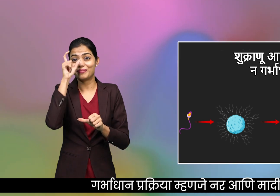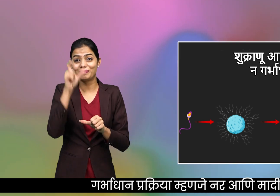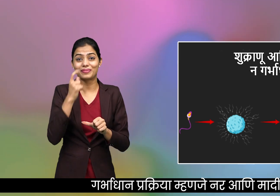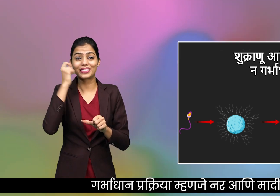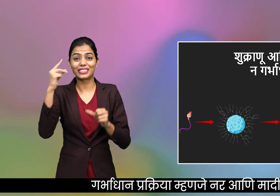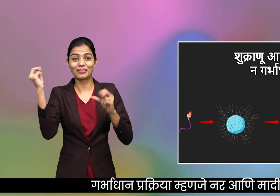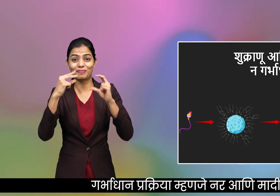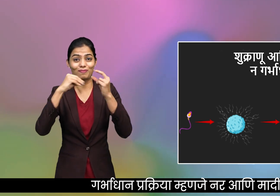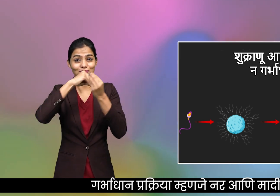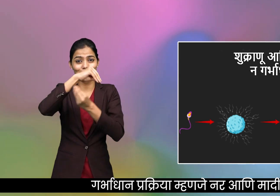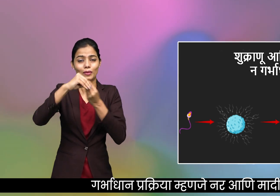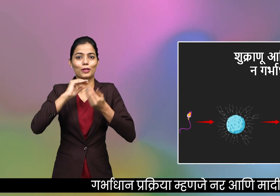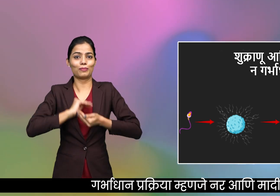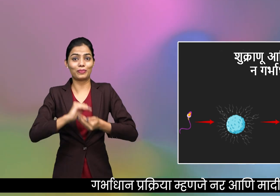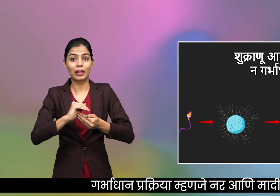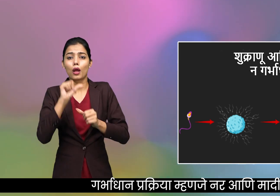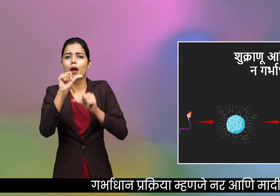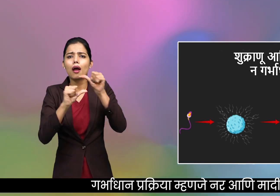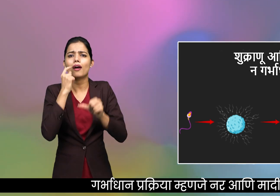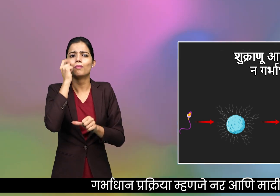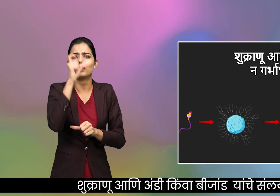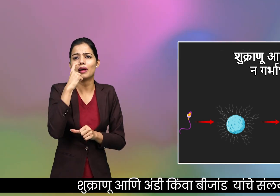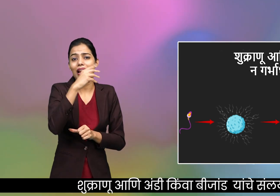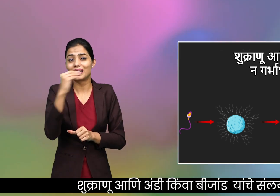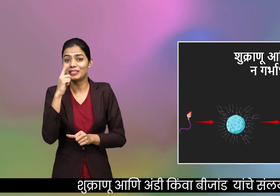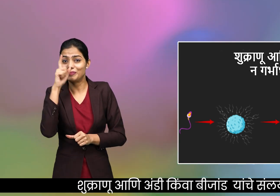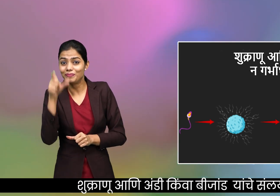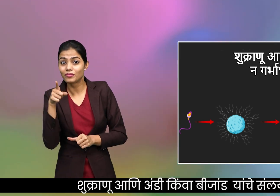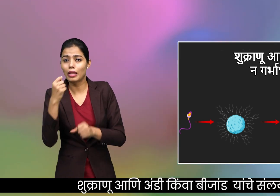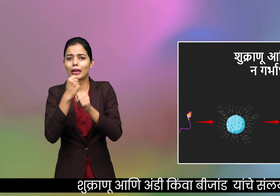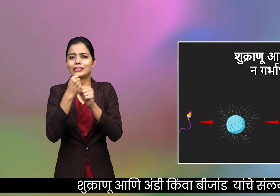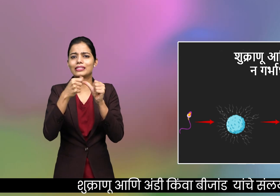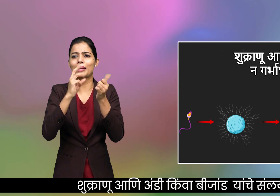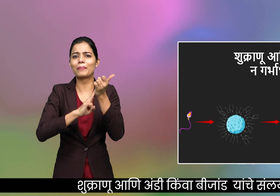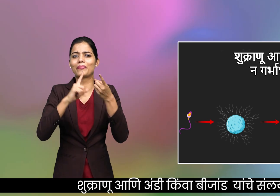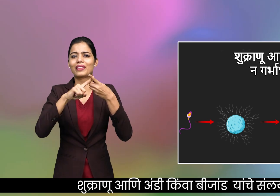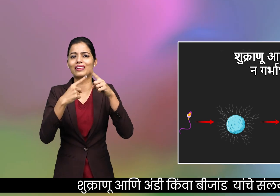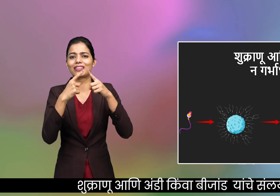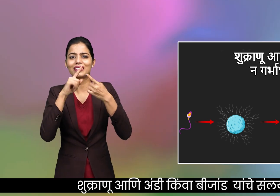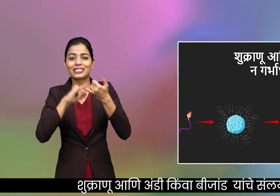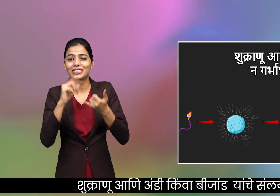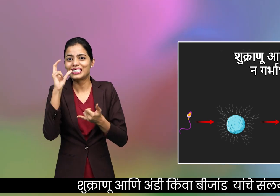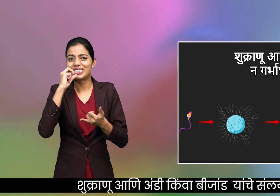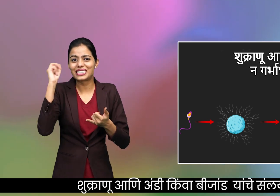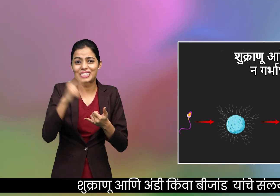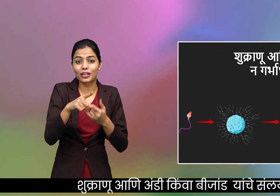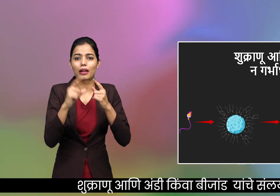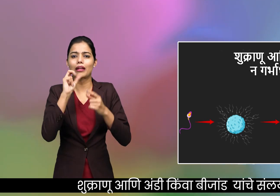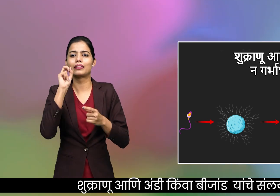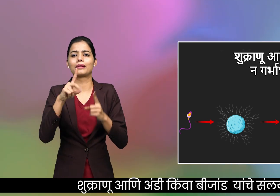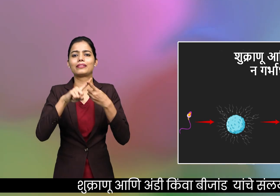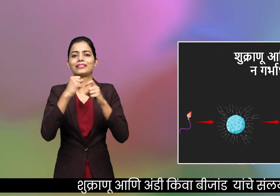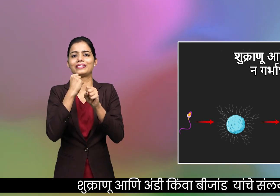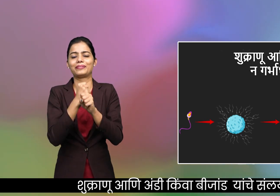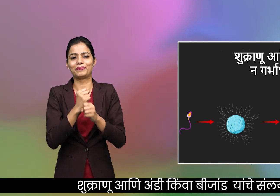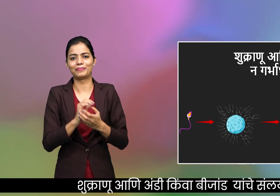गर्भाधान प्रक्रिया म्हणजे नर आणि मादी गॅमेट्स, शुक्राणू आणि अंडी किंवा बीजांड यांचे संयमन किंवा